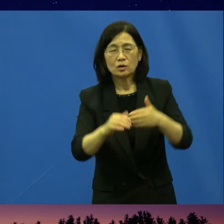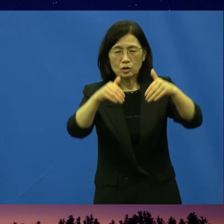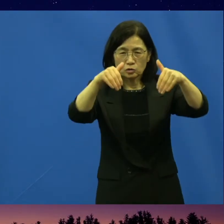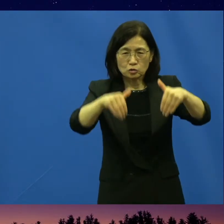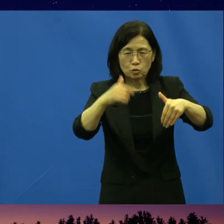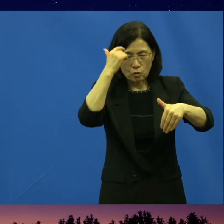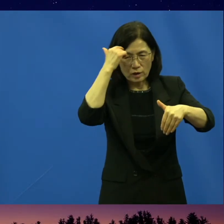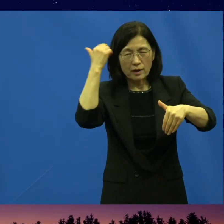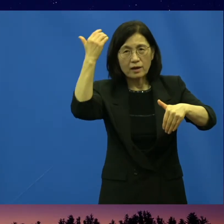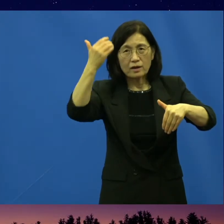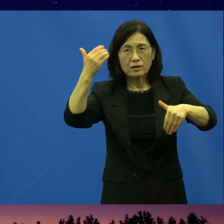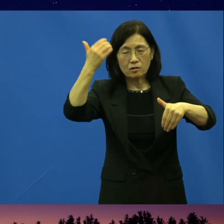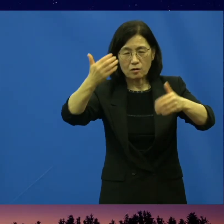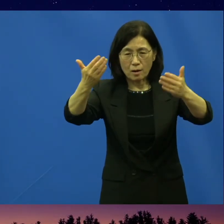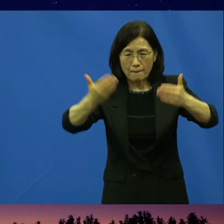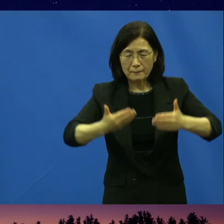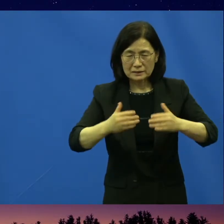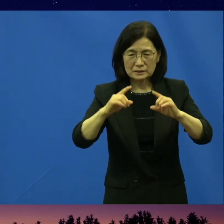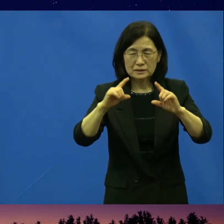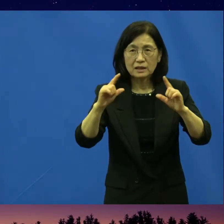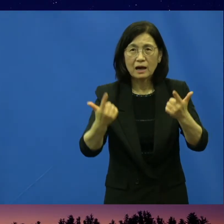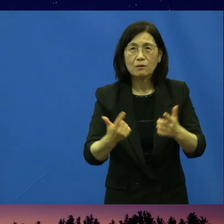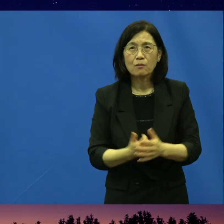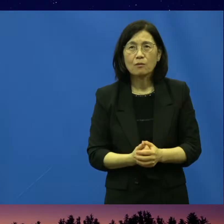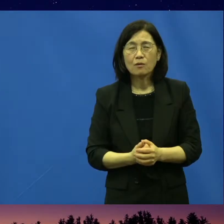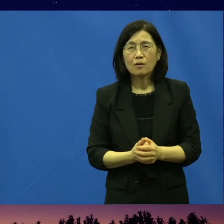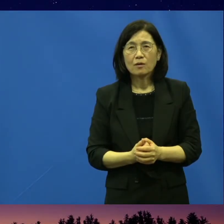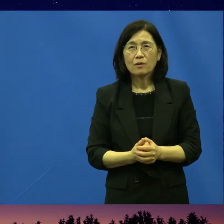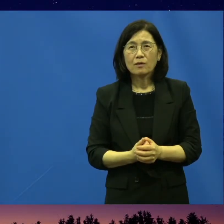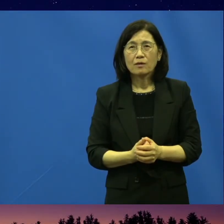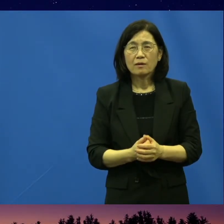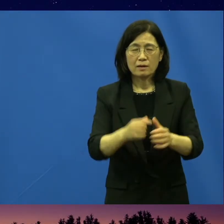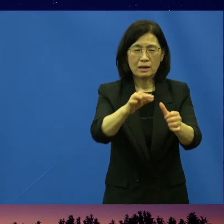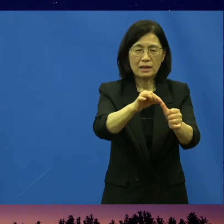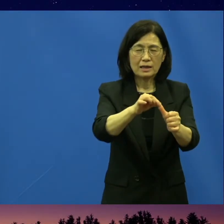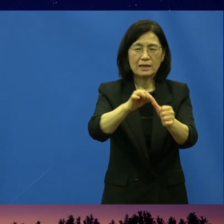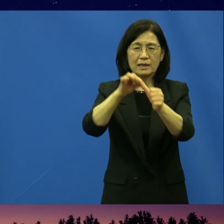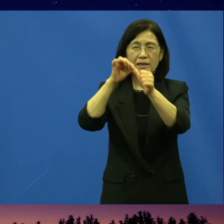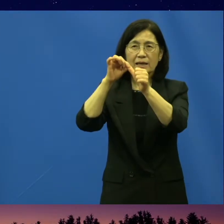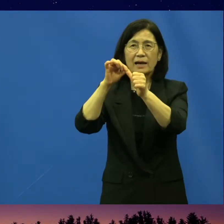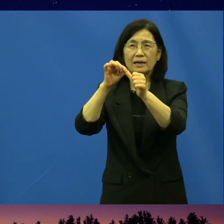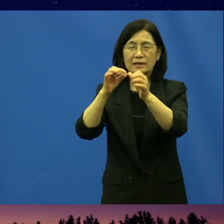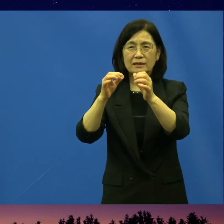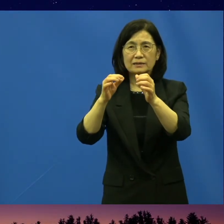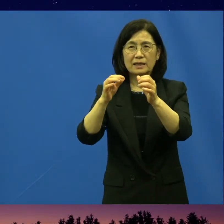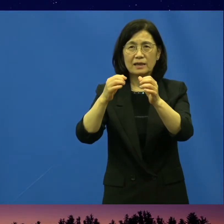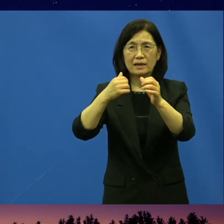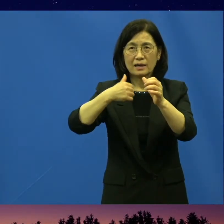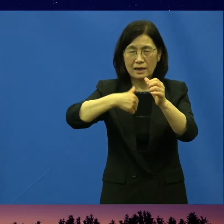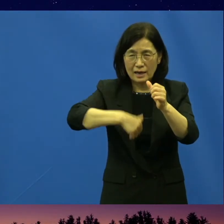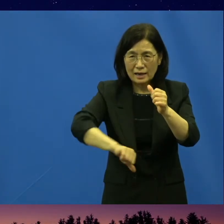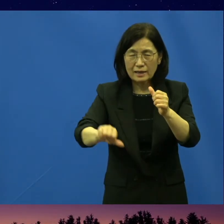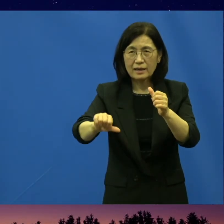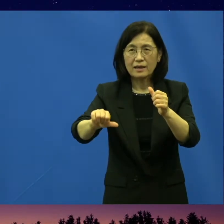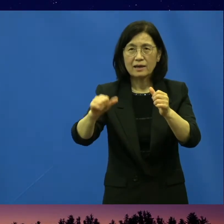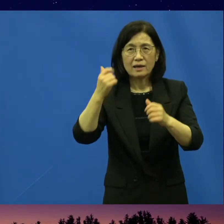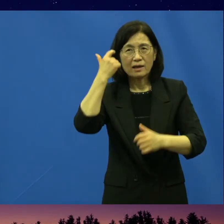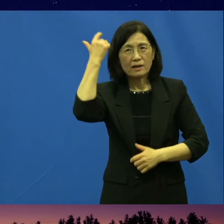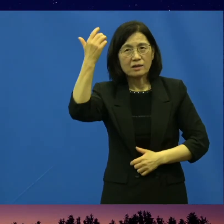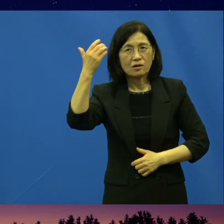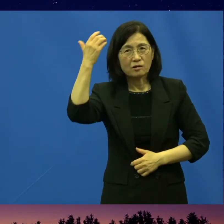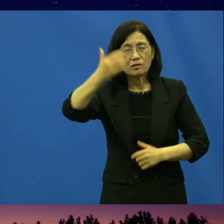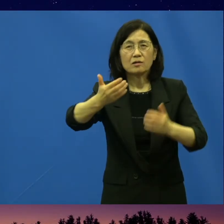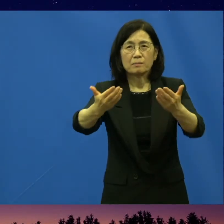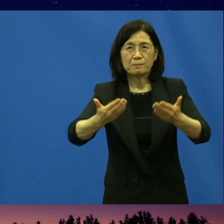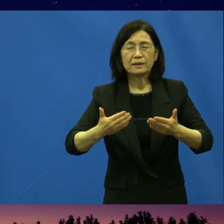받지 아니하고 양자의 영을 받았으므로 우리가 아빠 아버지라고 부르짖느냐 하면서 자 여기